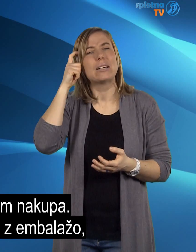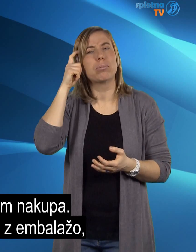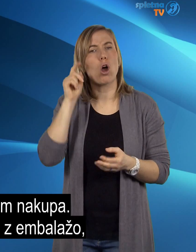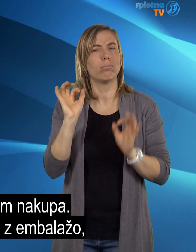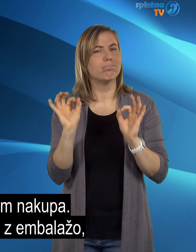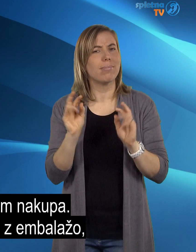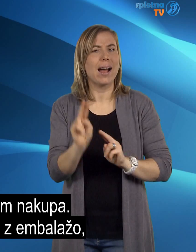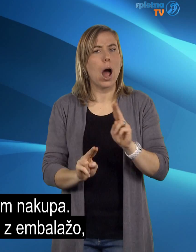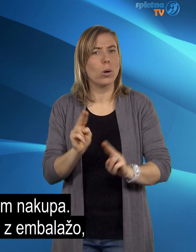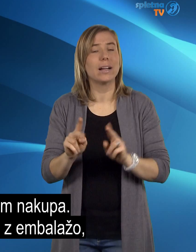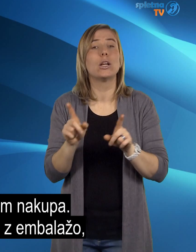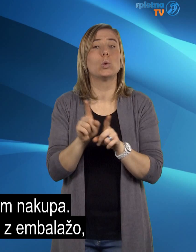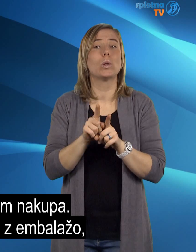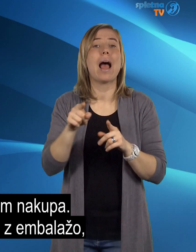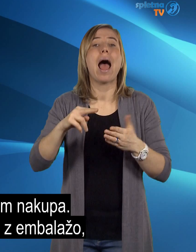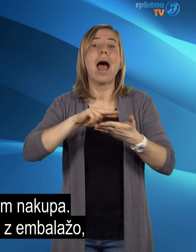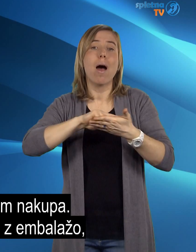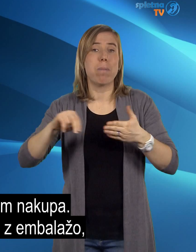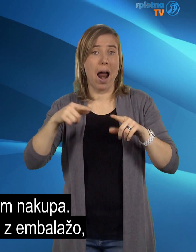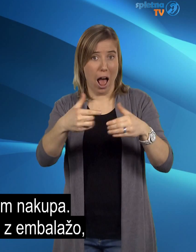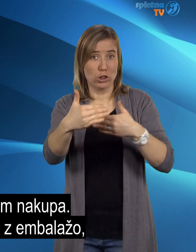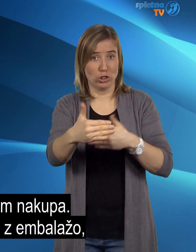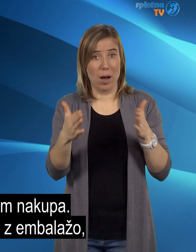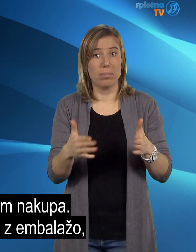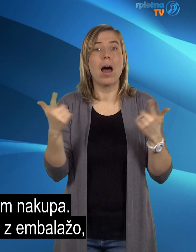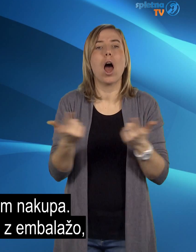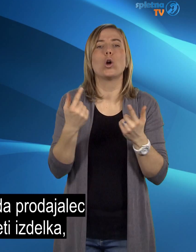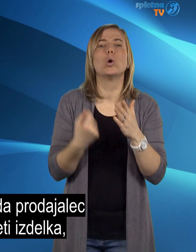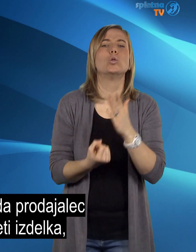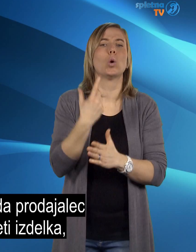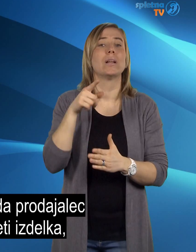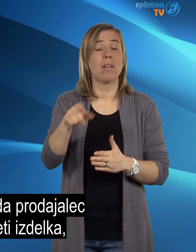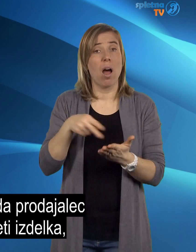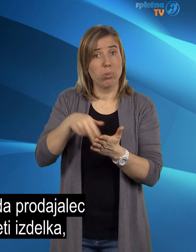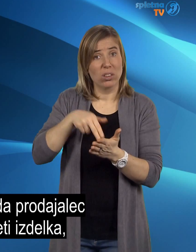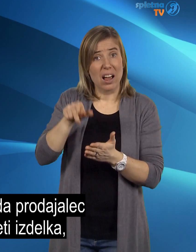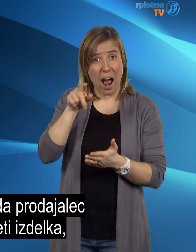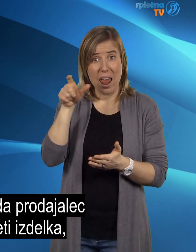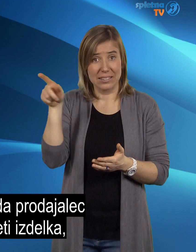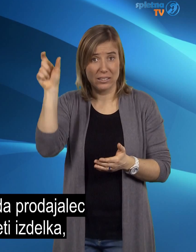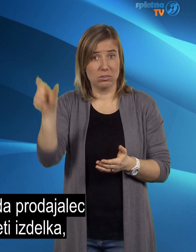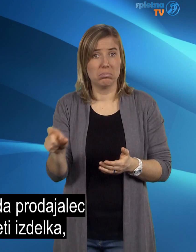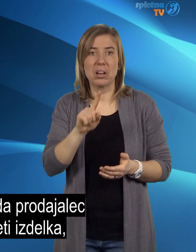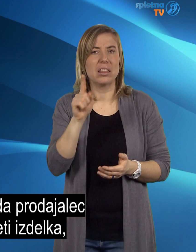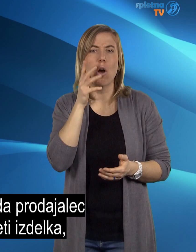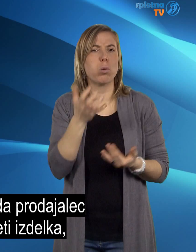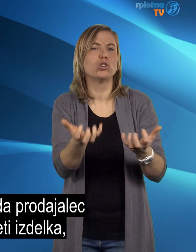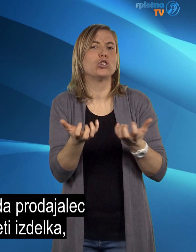Skrbno ravnajte tudi z embalažo, saj se lahko zgodi, da prodajalec ne bo želel sprejeti izdelka, če je embalaža poškodovana.